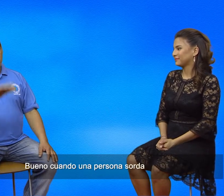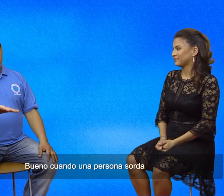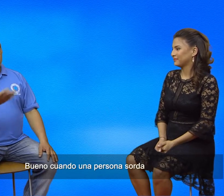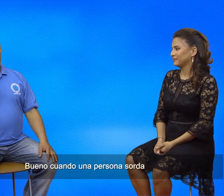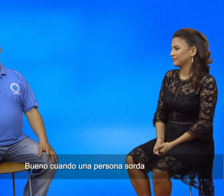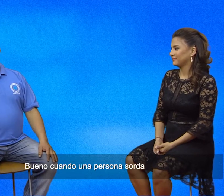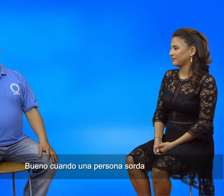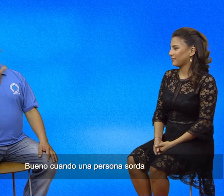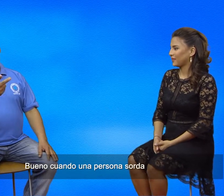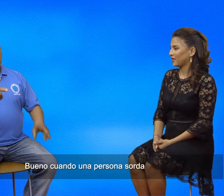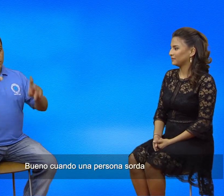bueno